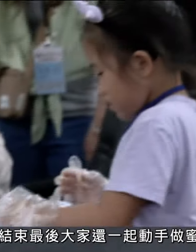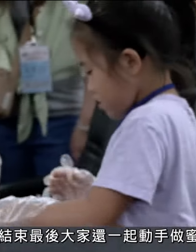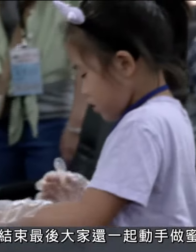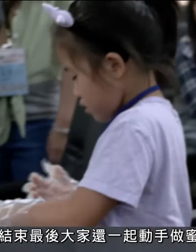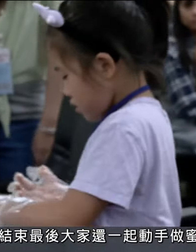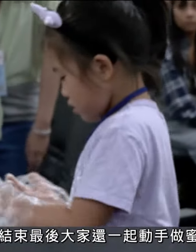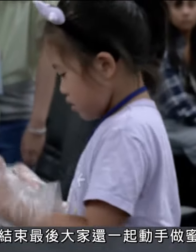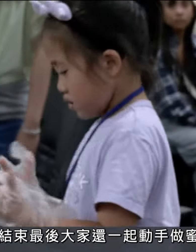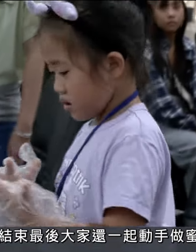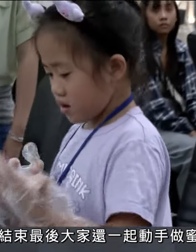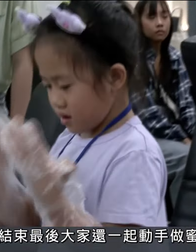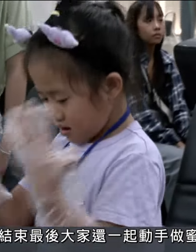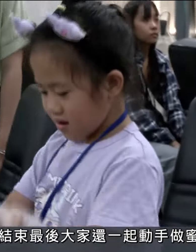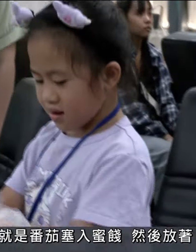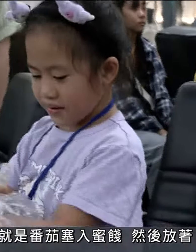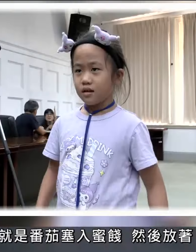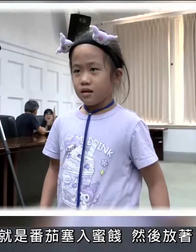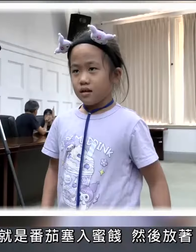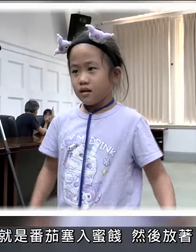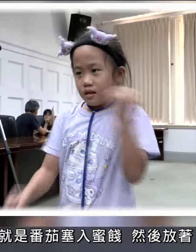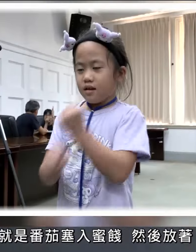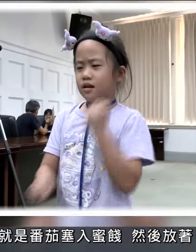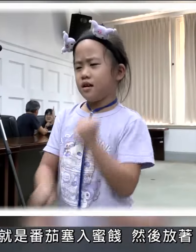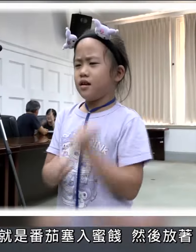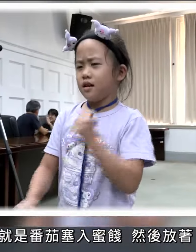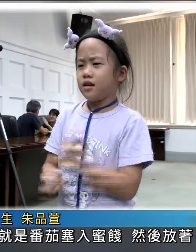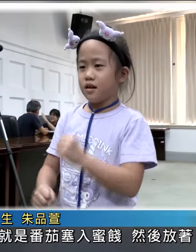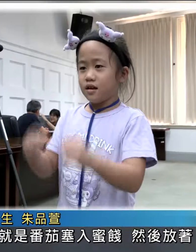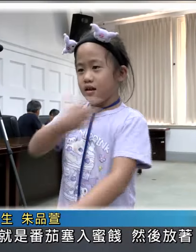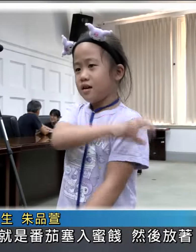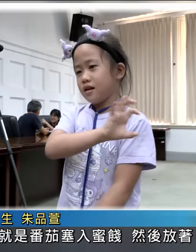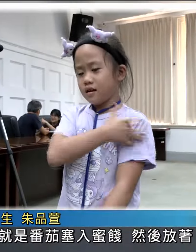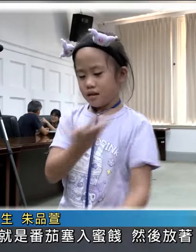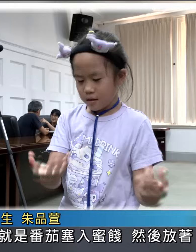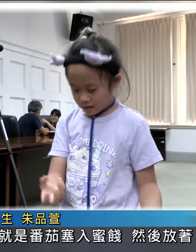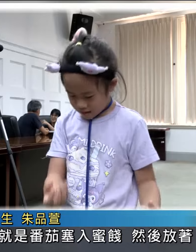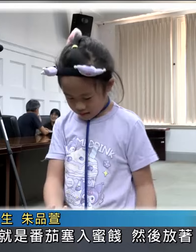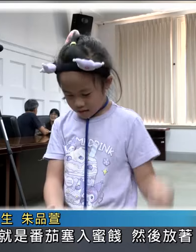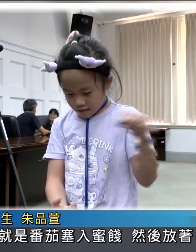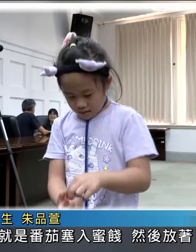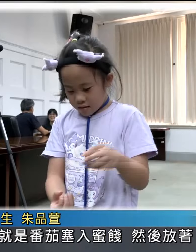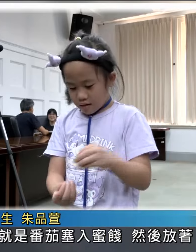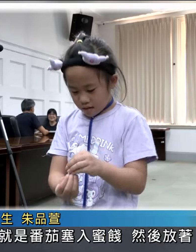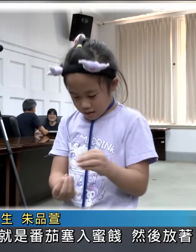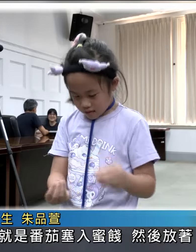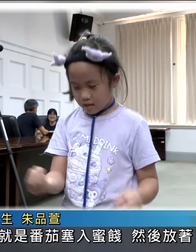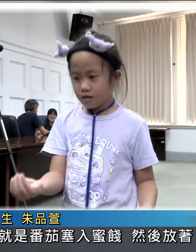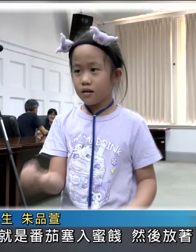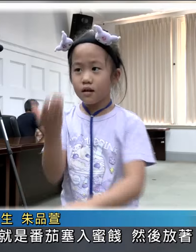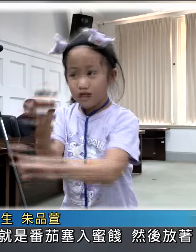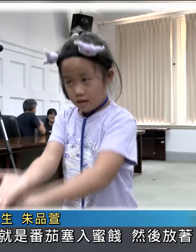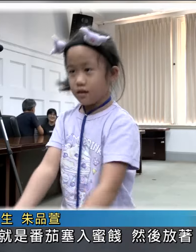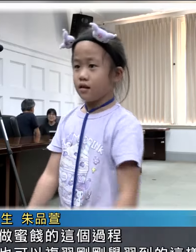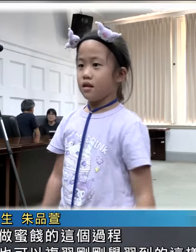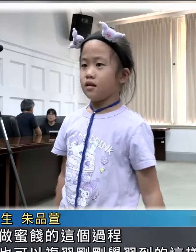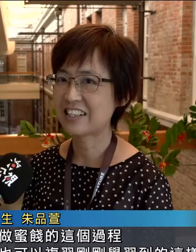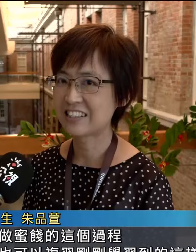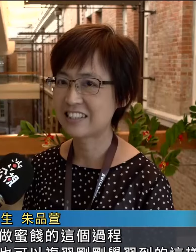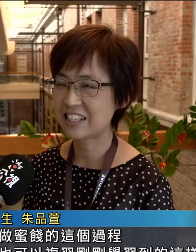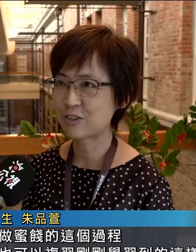一起动手做蜜饯。 做法就是番茄塞入蜜饯，然后放着， 借由